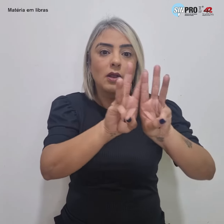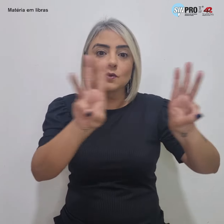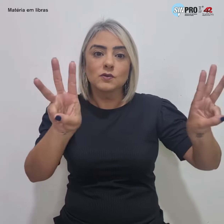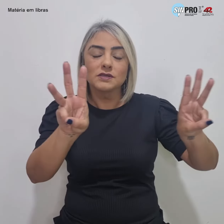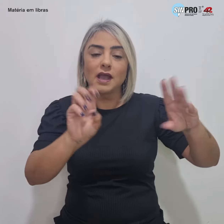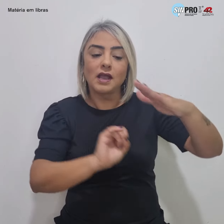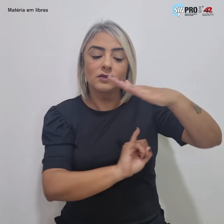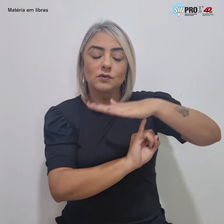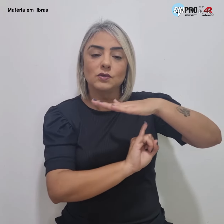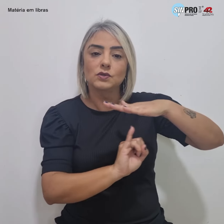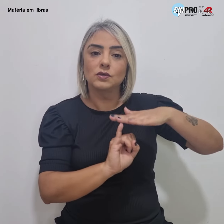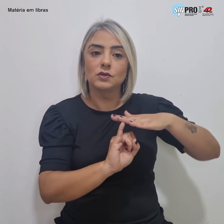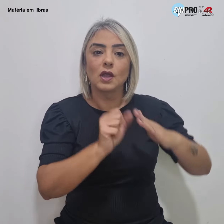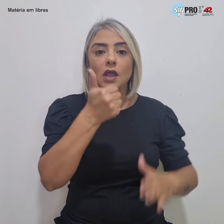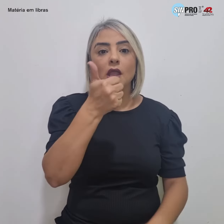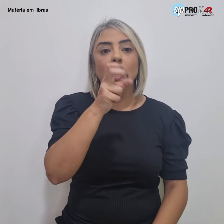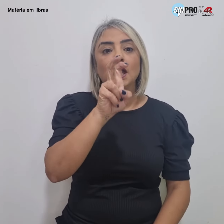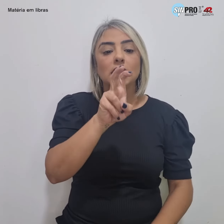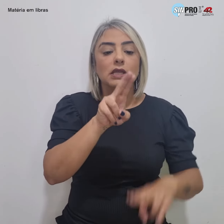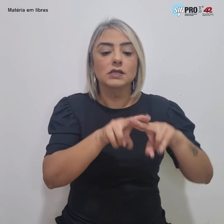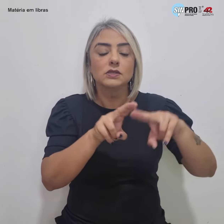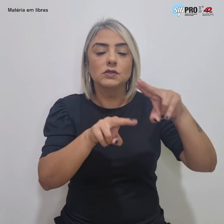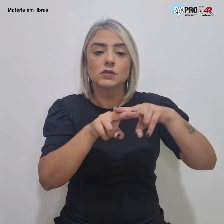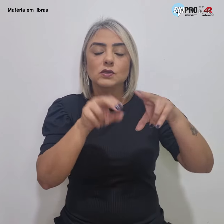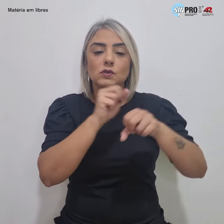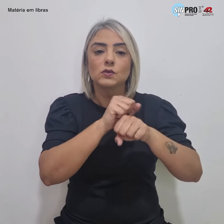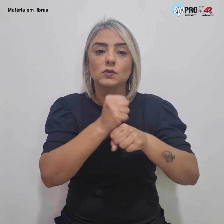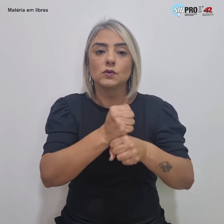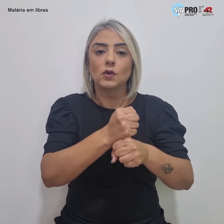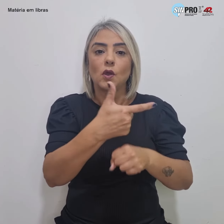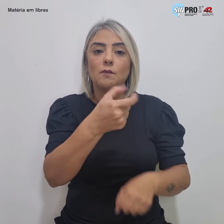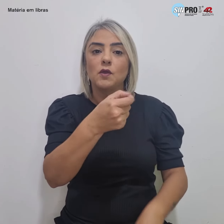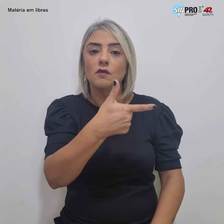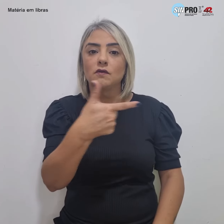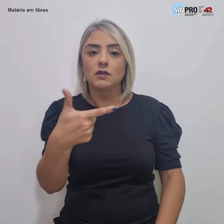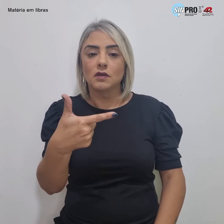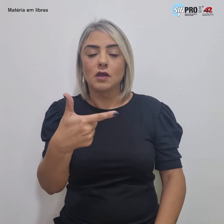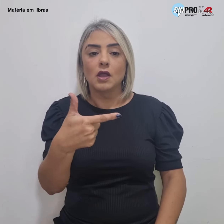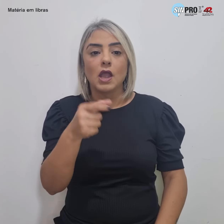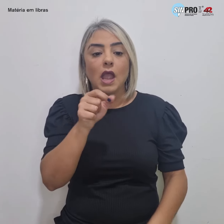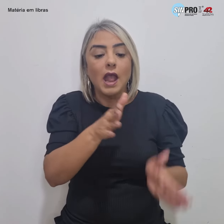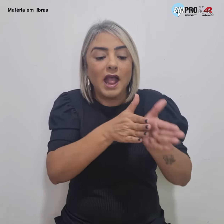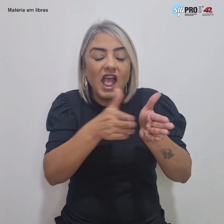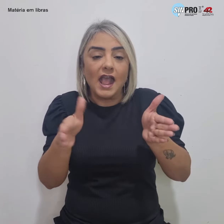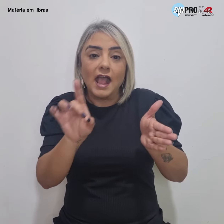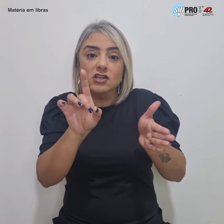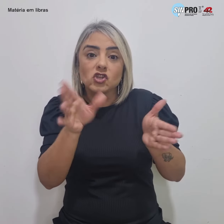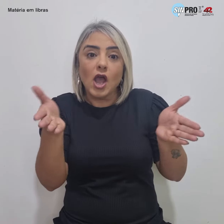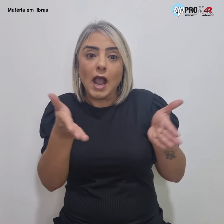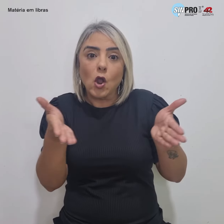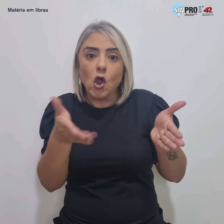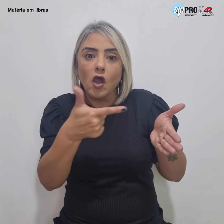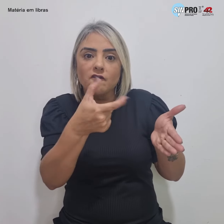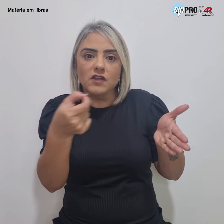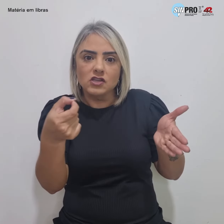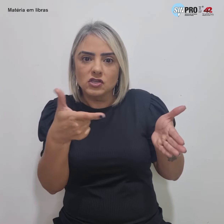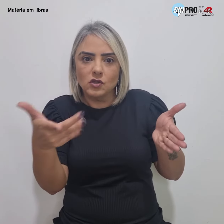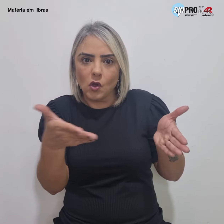banca em 15 de junho de 2022 e valerá apenas para o ano letivo atual sendo